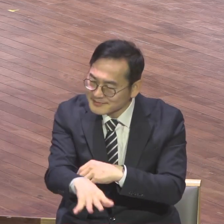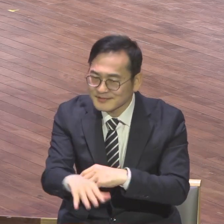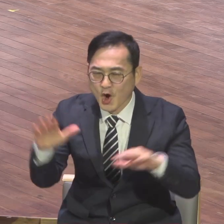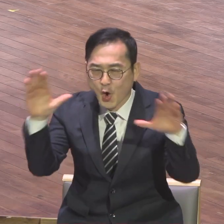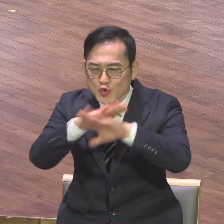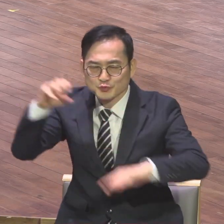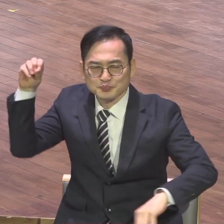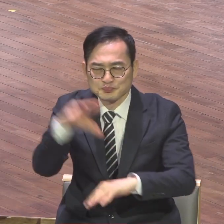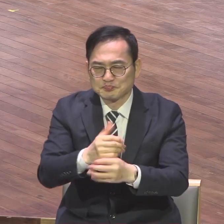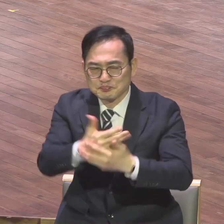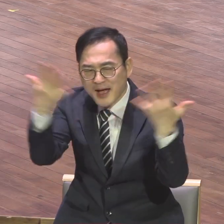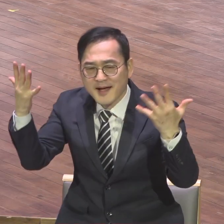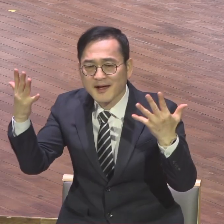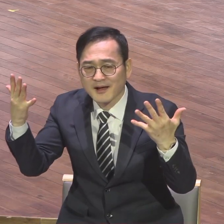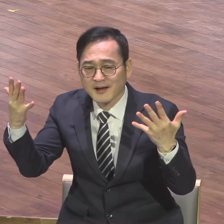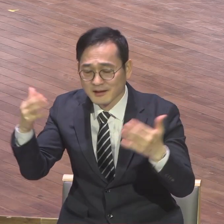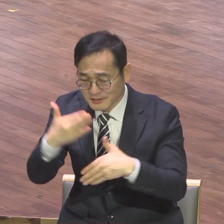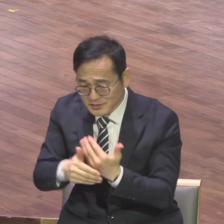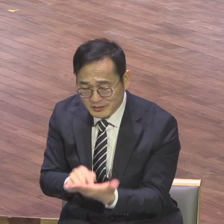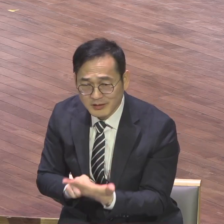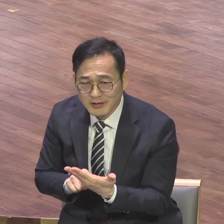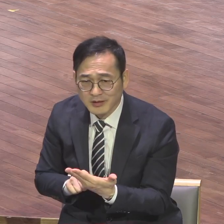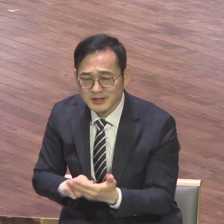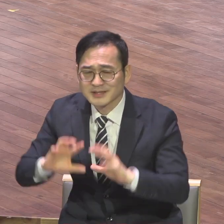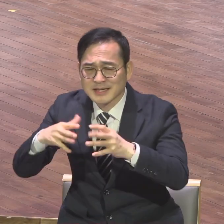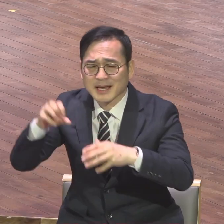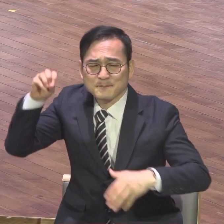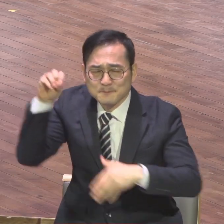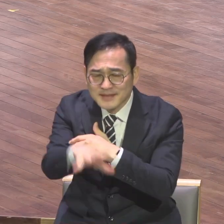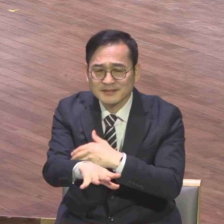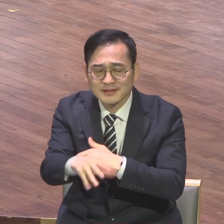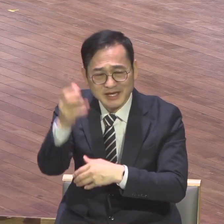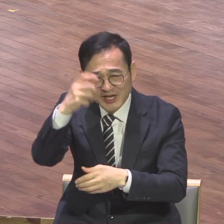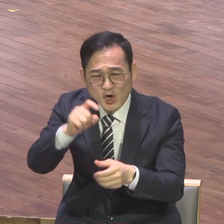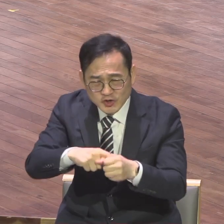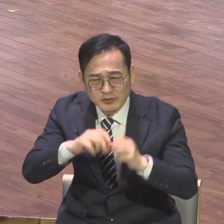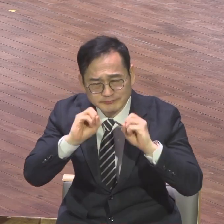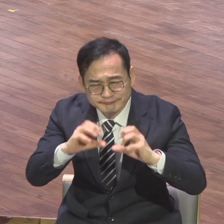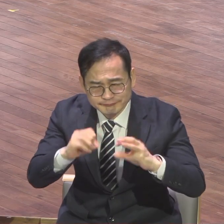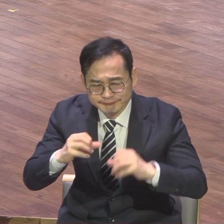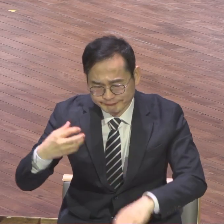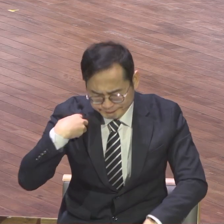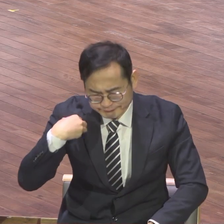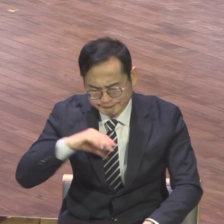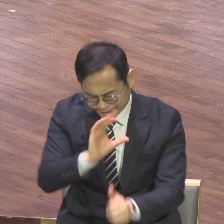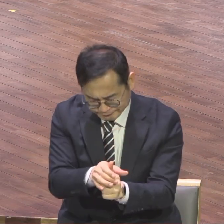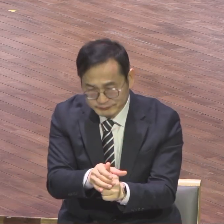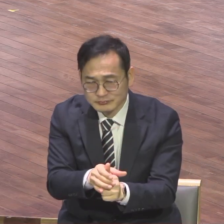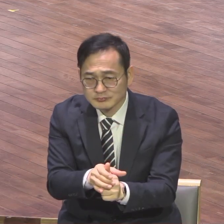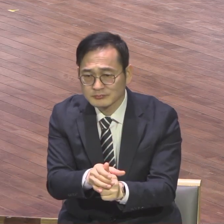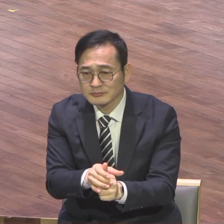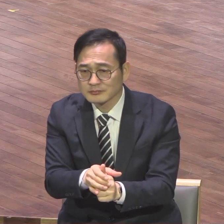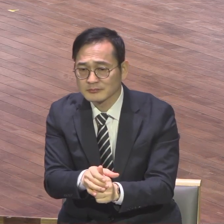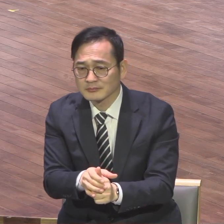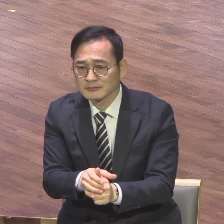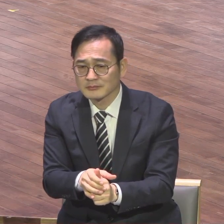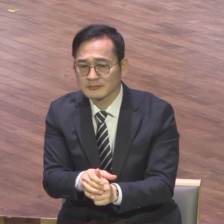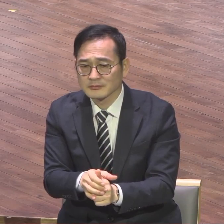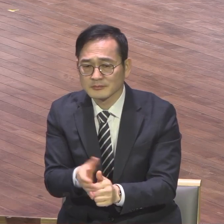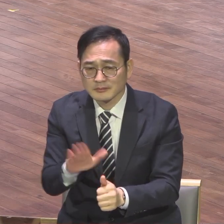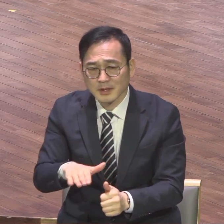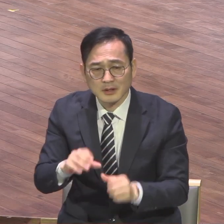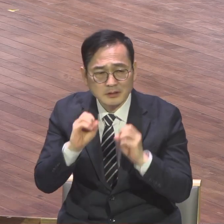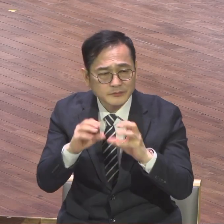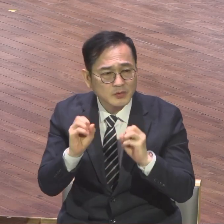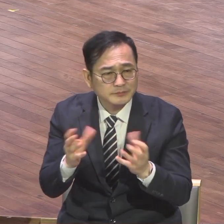어둠을 밝히라고. 너희들은 세상에 현장 영적 사령관이다. 중기자로 세워줬는데도